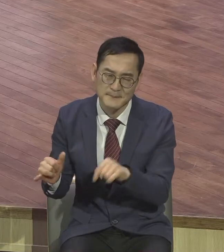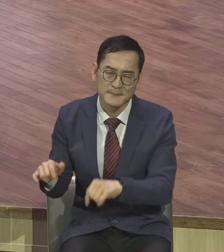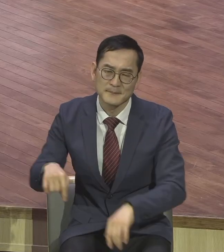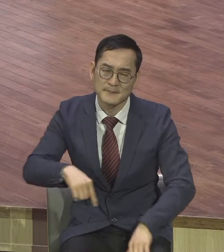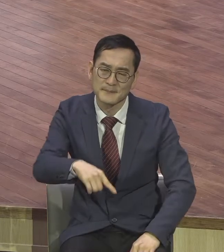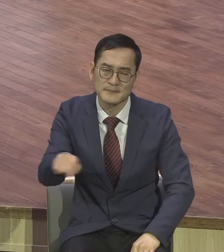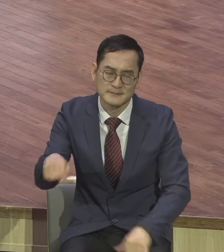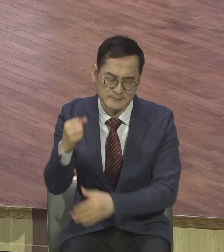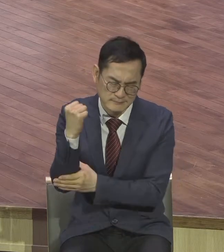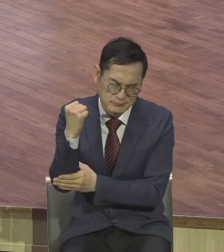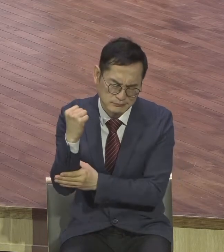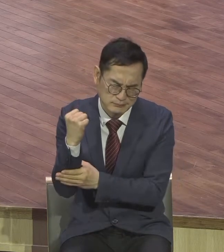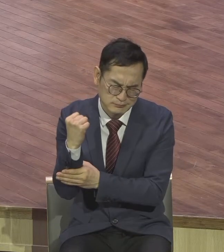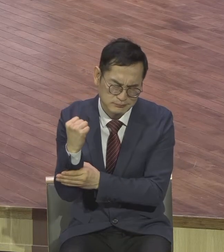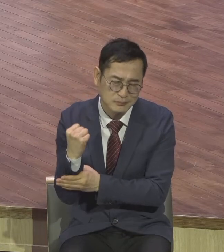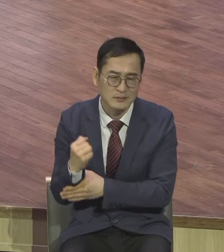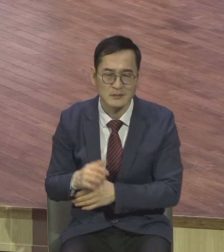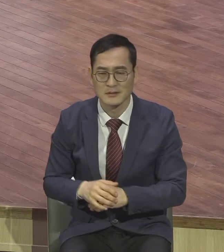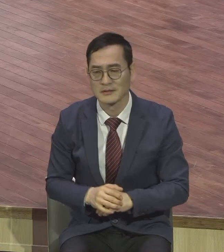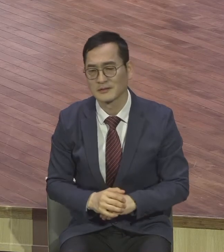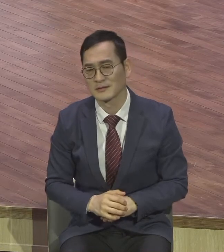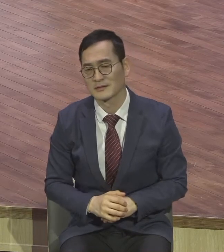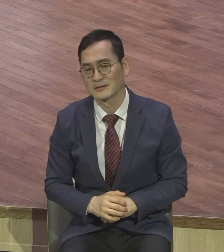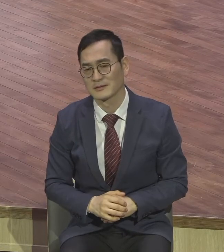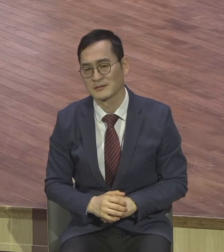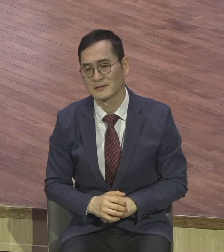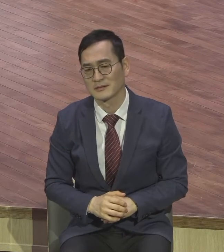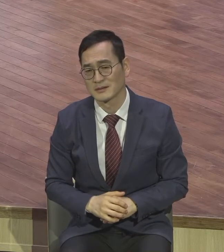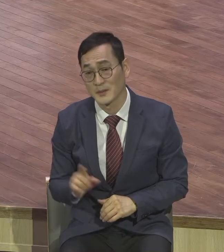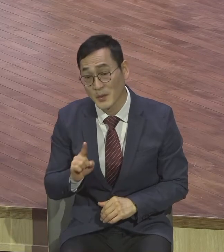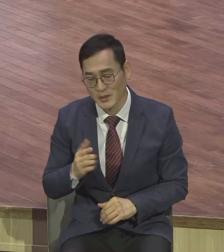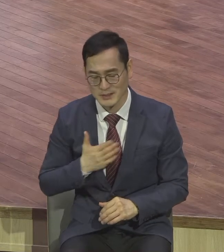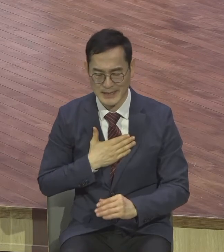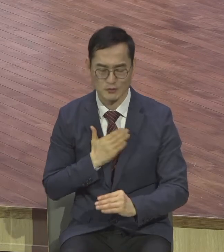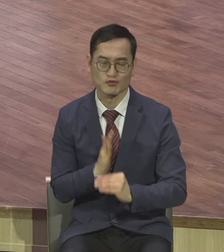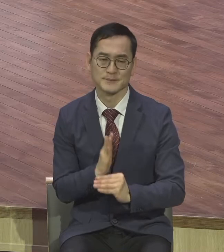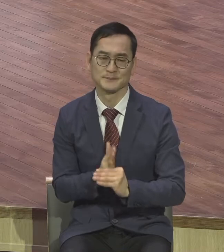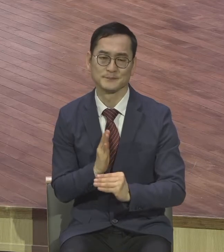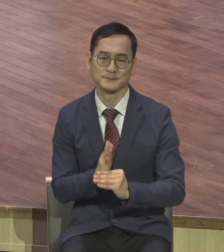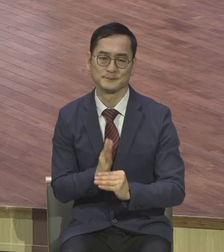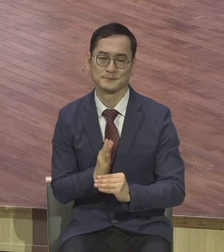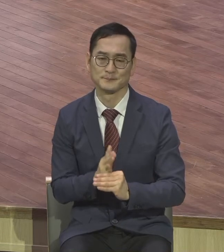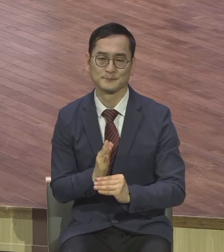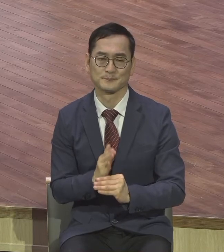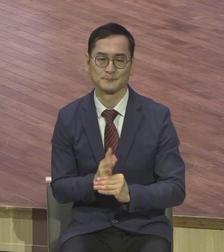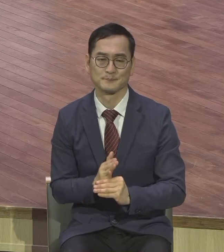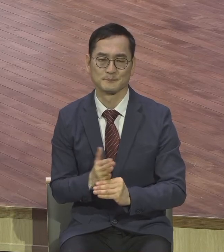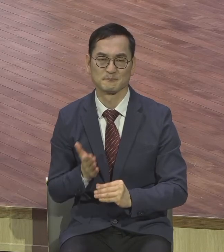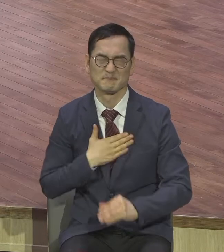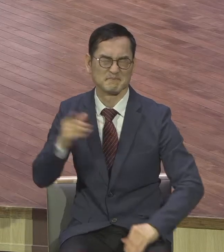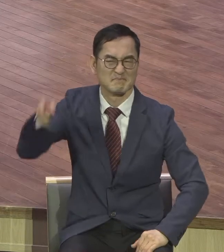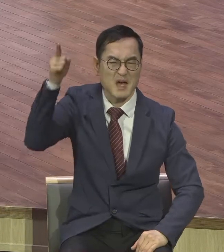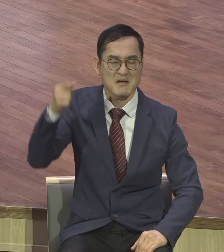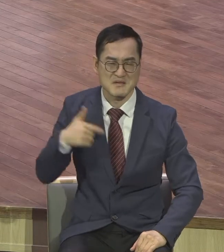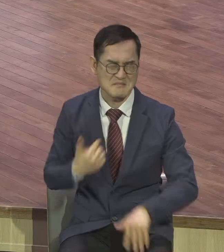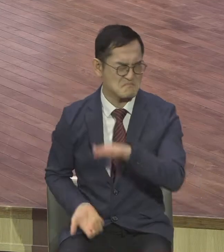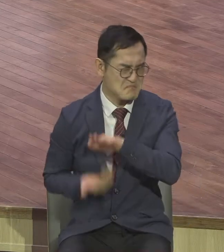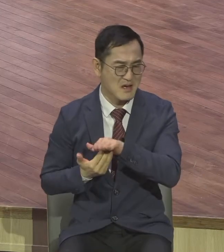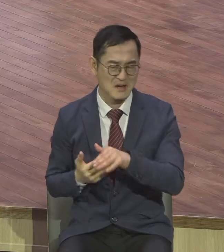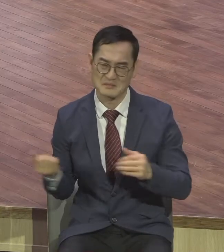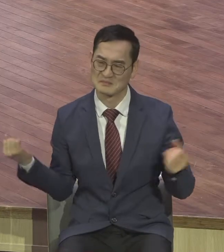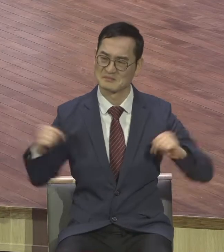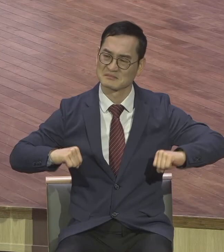되어있는가를 무슨 말입니까 전부 자기 중심입니다 내가 차고요 내 내 중심이야